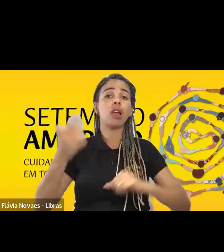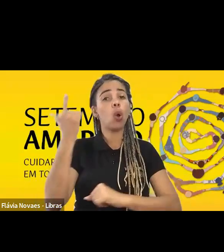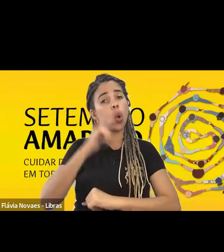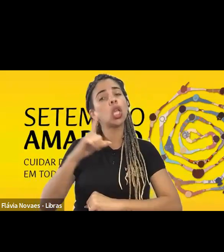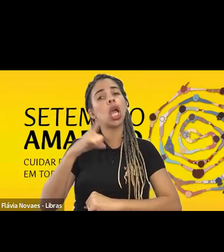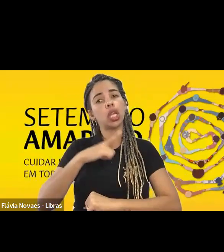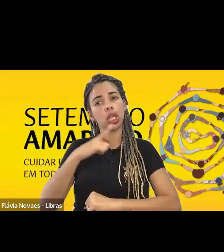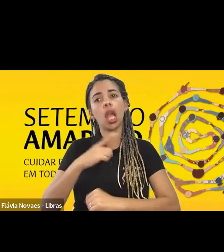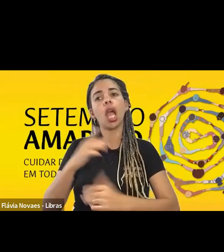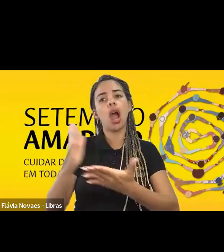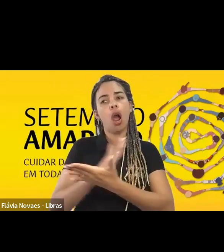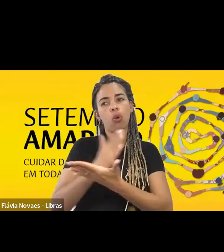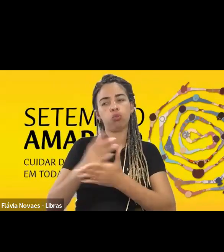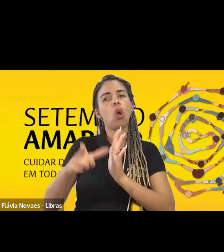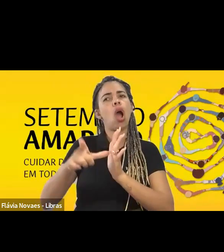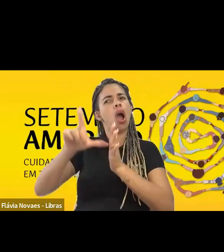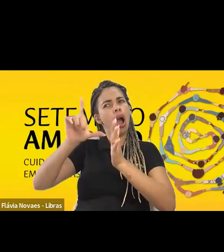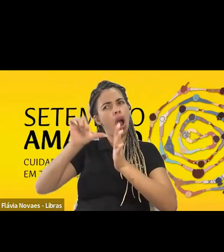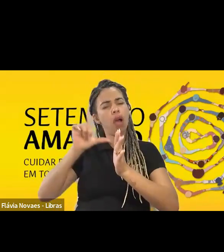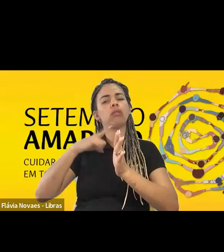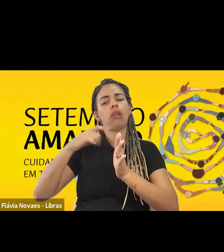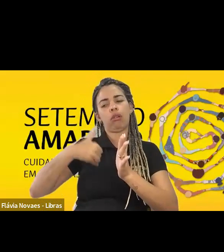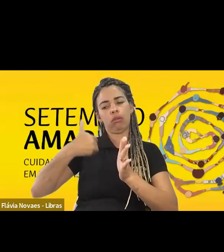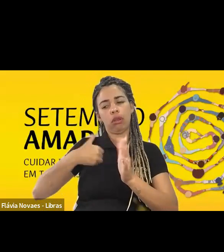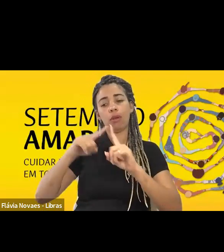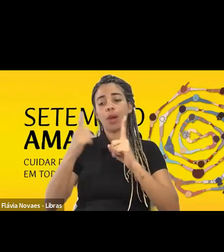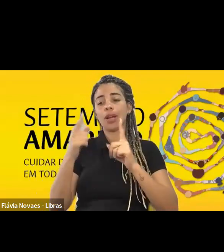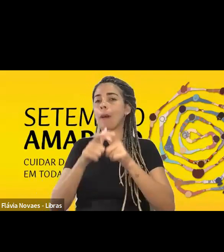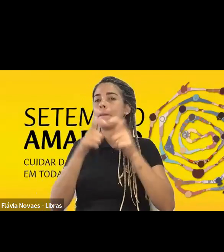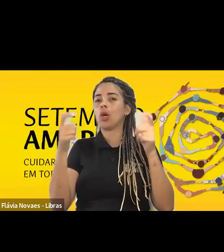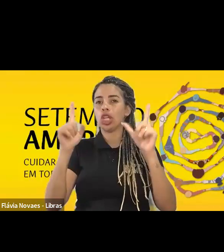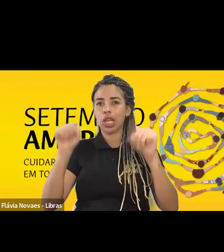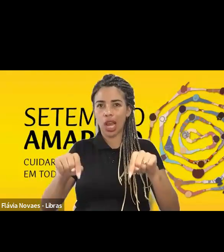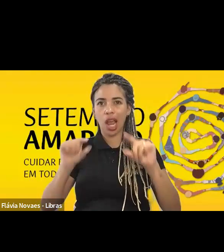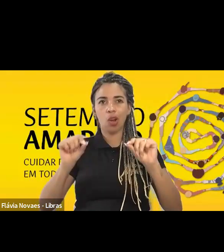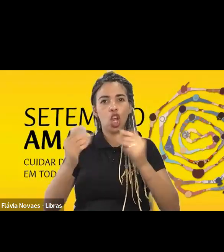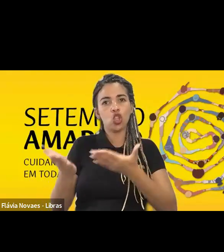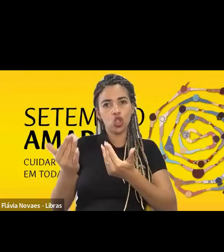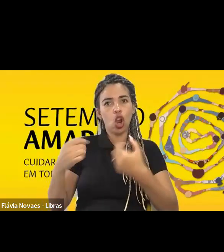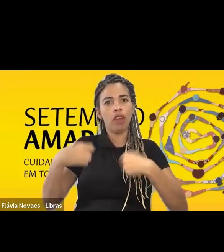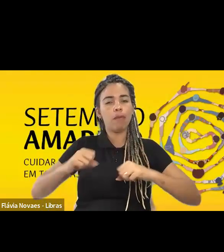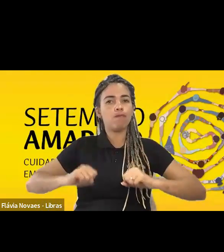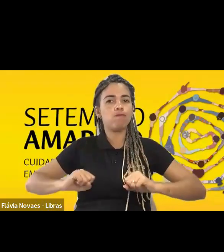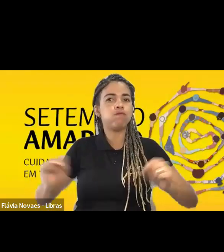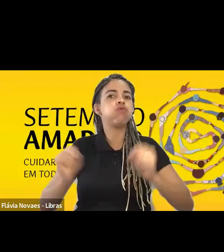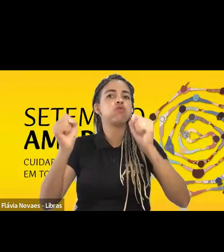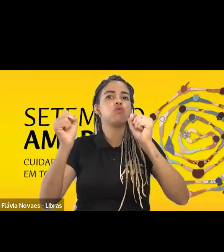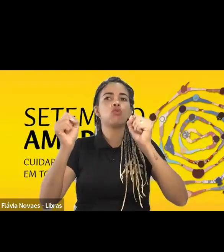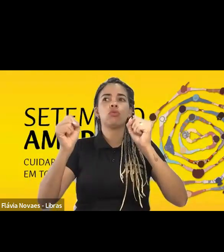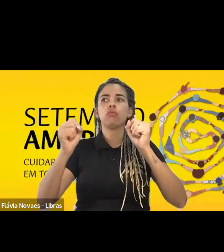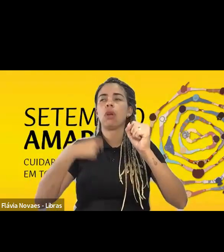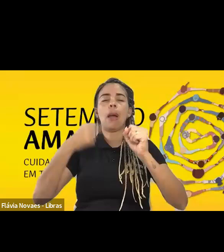alguns tenham isso antecipado, outros nem tanto, mas a impulsividade e a necessidade de uma recompensa